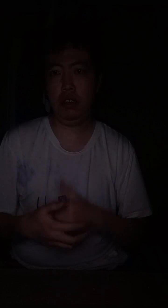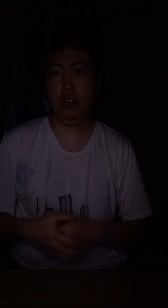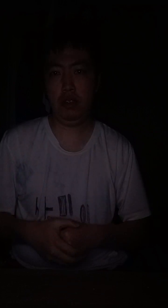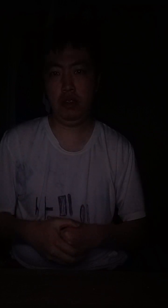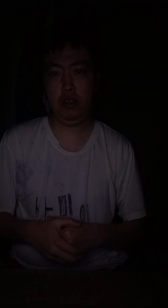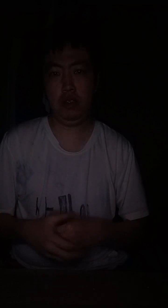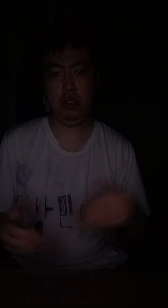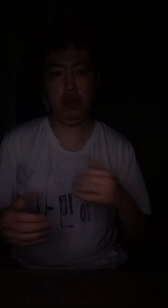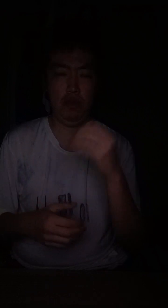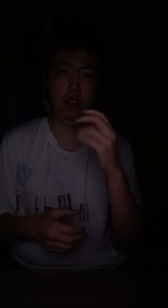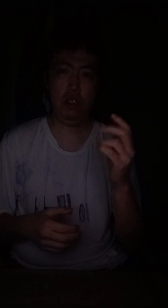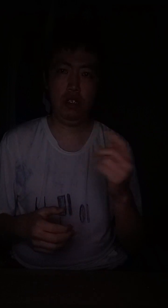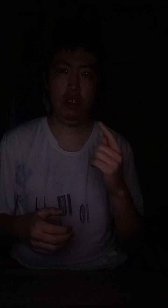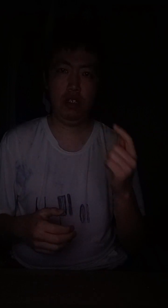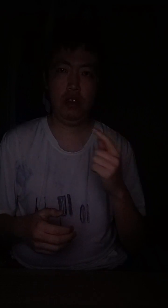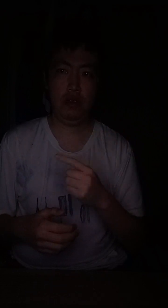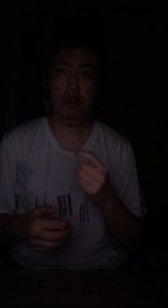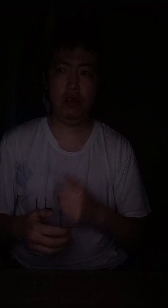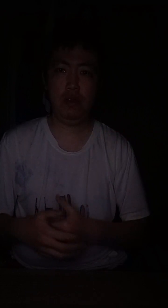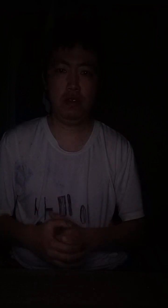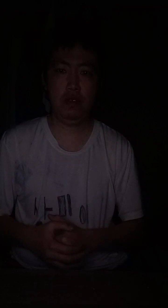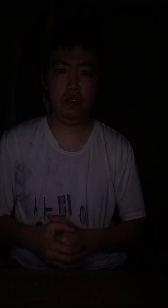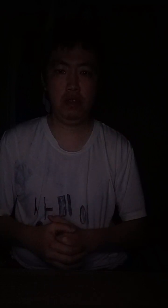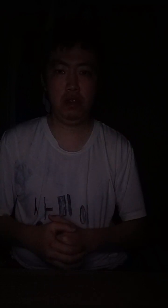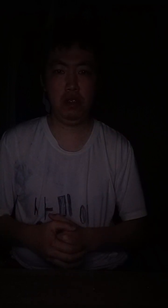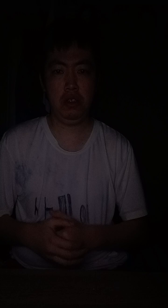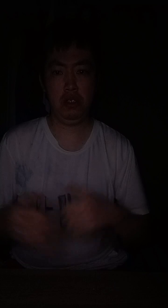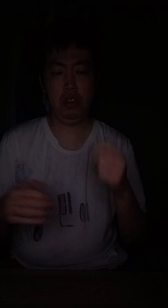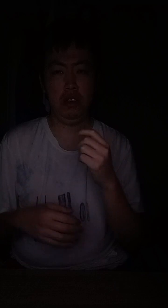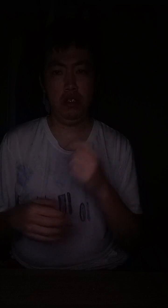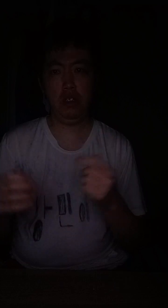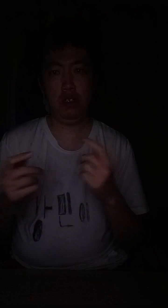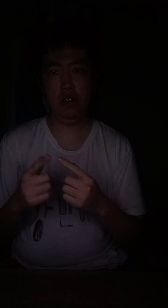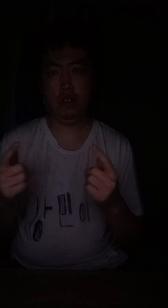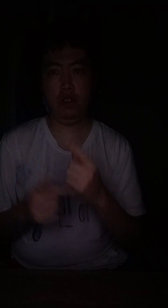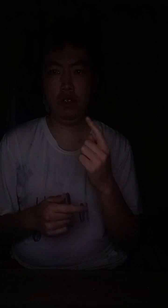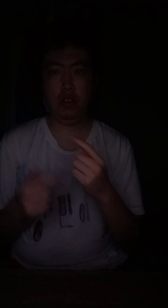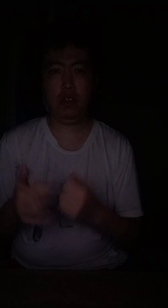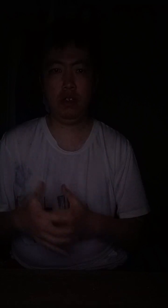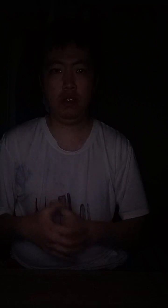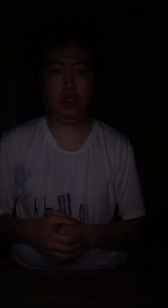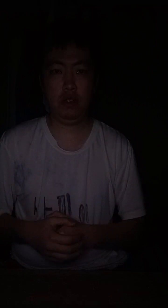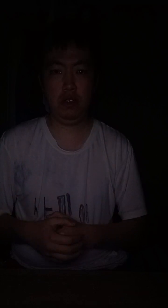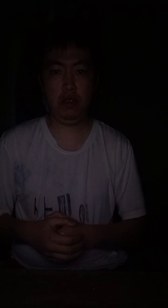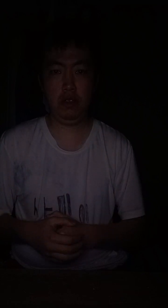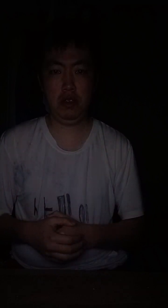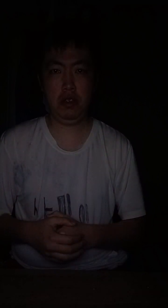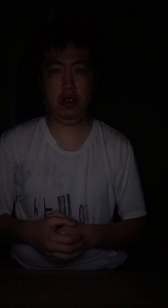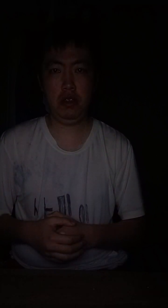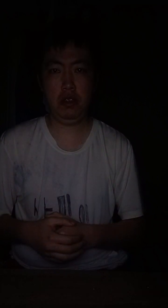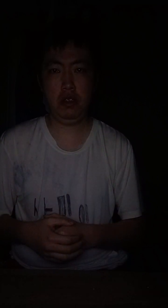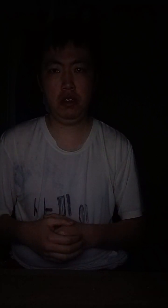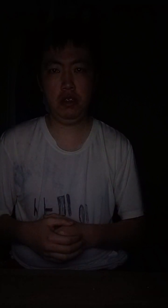공영방송 무식자, 이런 허접한 이사들이 과연 공영방송의 주인인 국민을 대변할 수 있다고 생각하십니까? 표결에